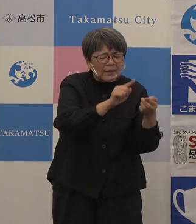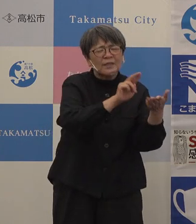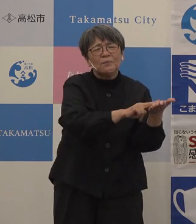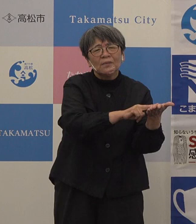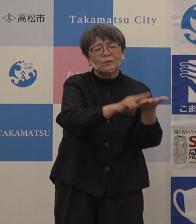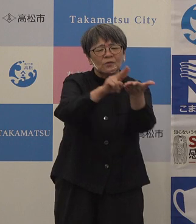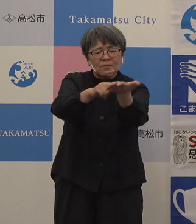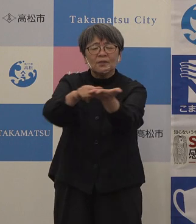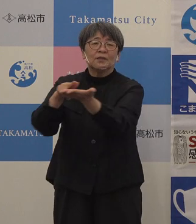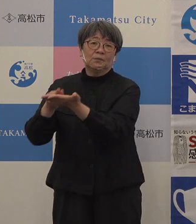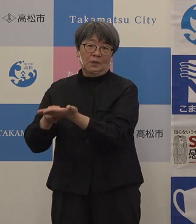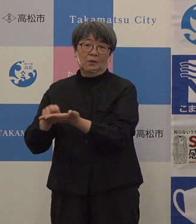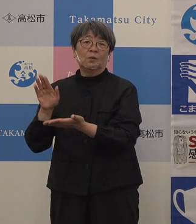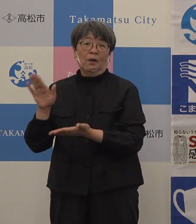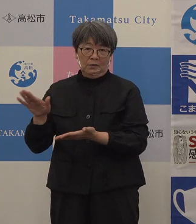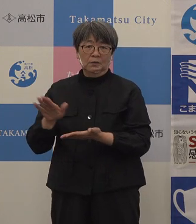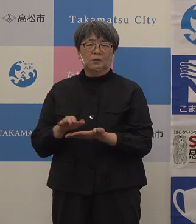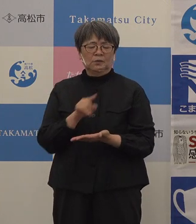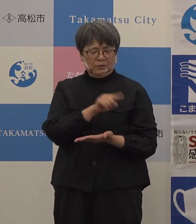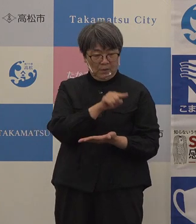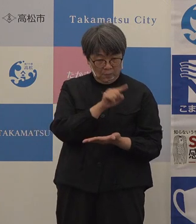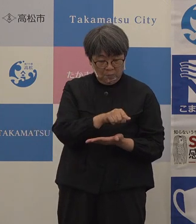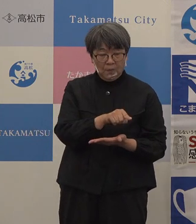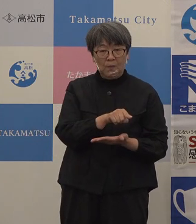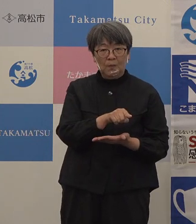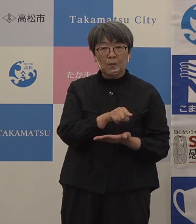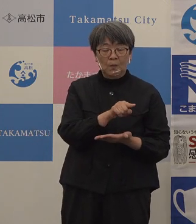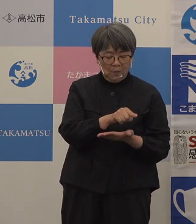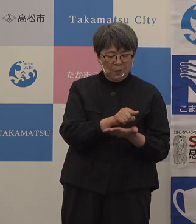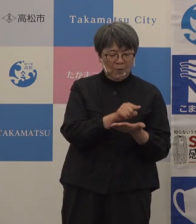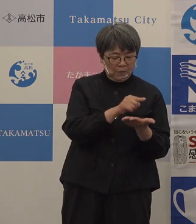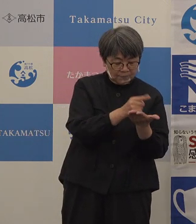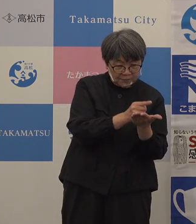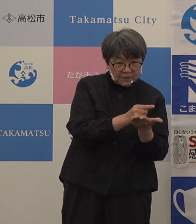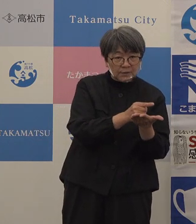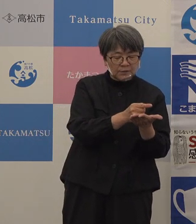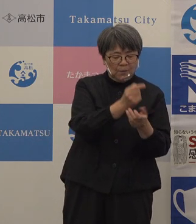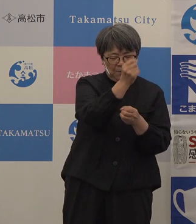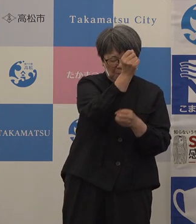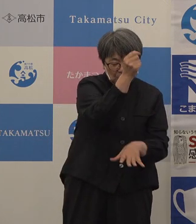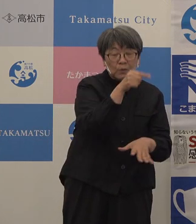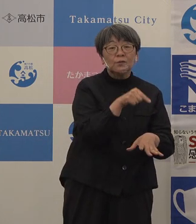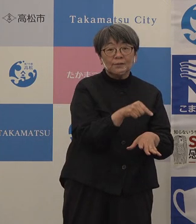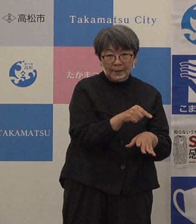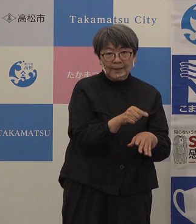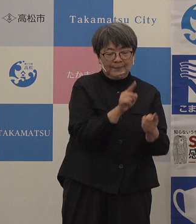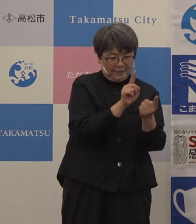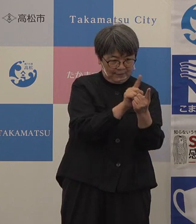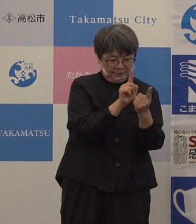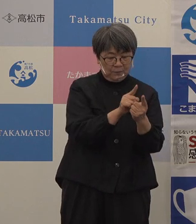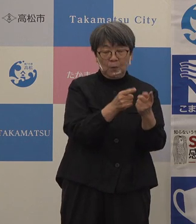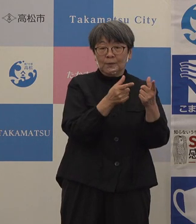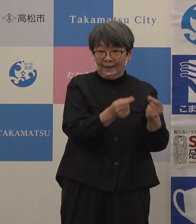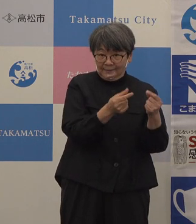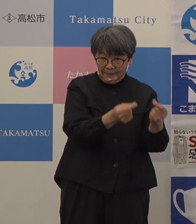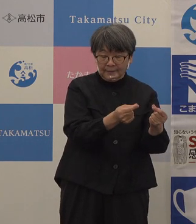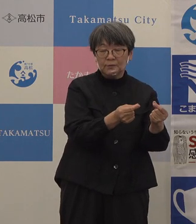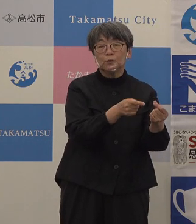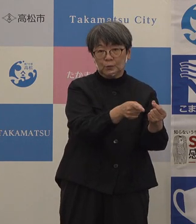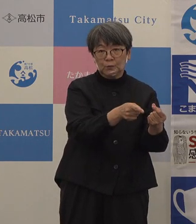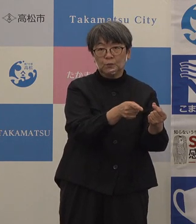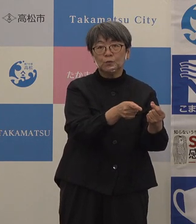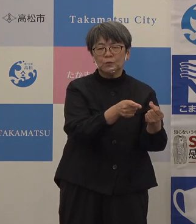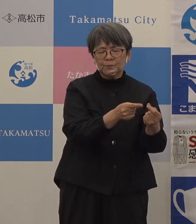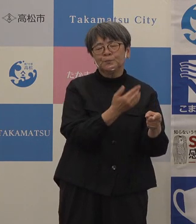示されております。それを改めてこの指針に基づいた対策を徹底するようしていくといった